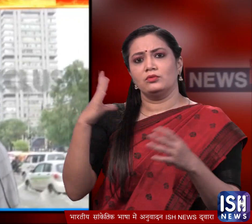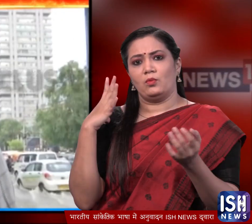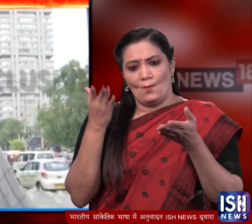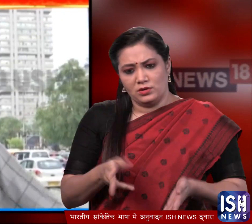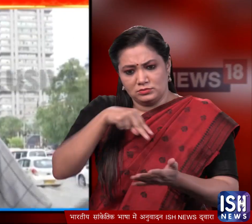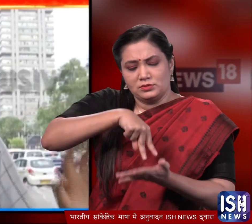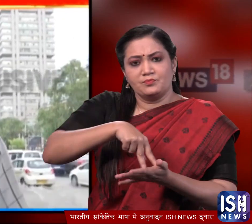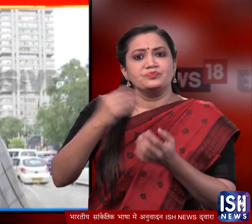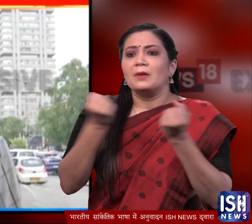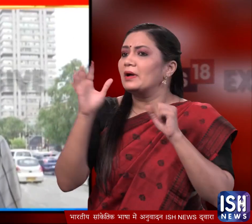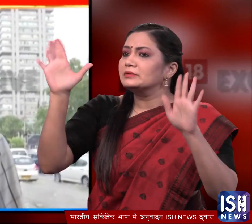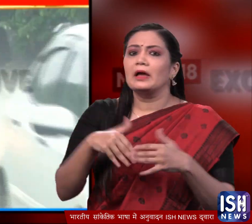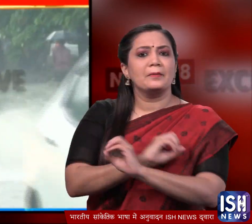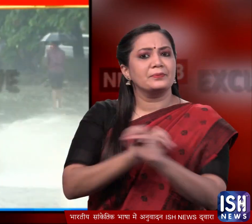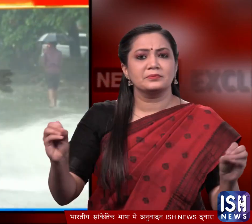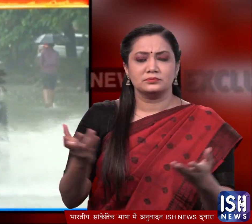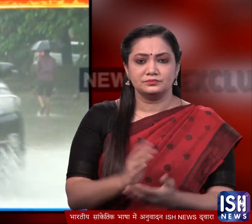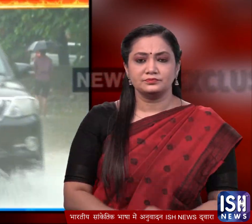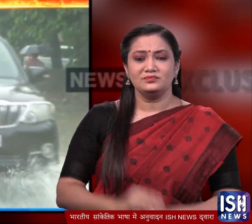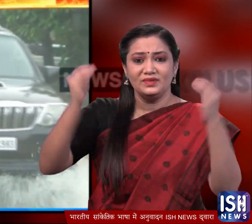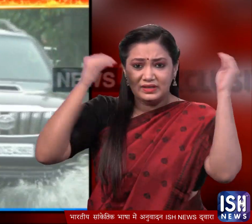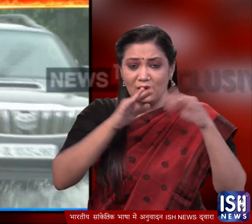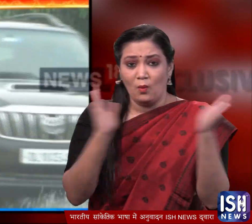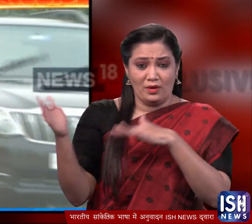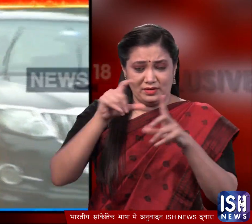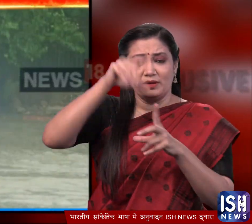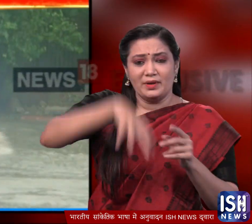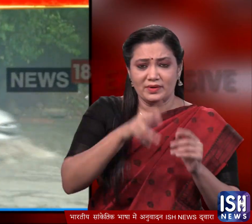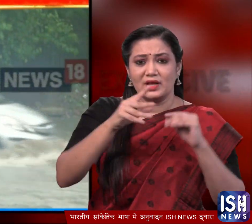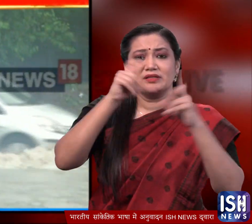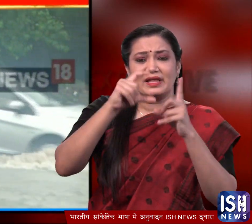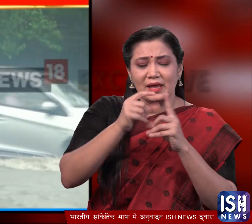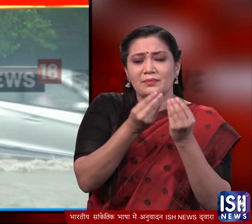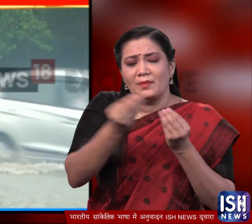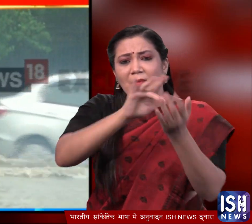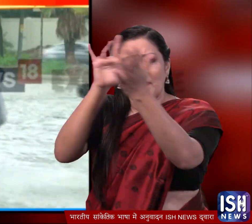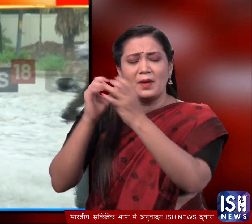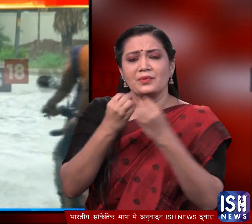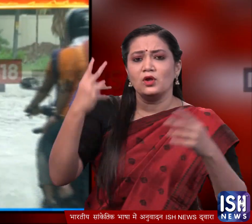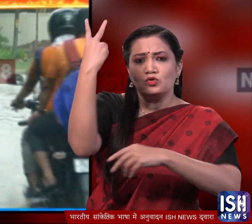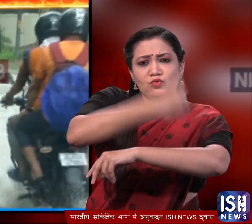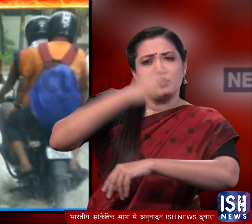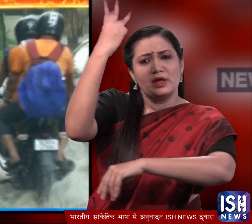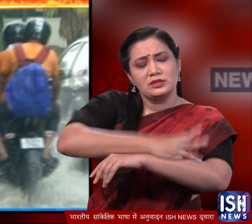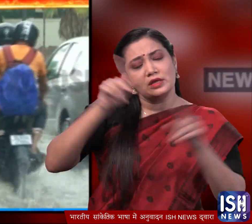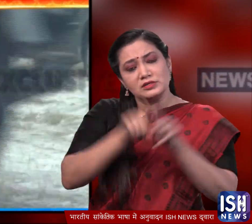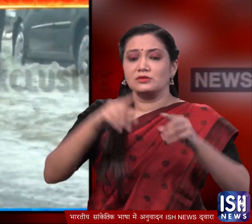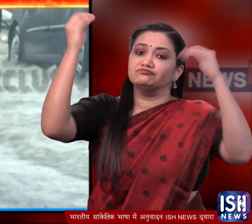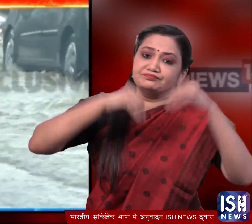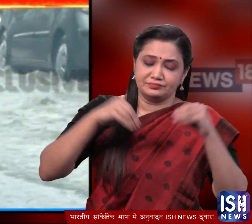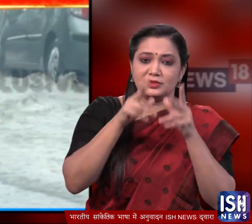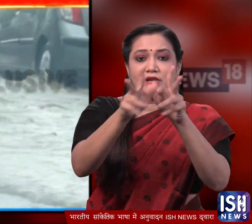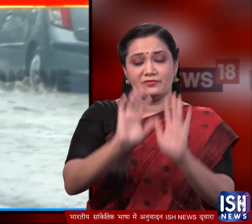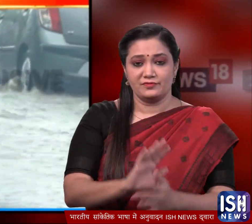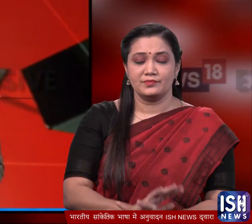खड़े, बस की समस्या हो रही है इतनी। मौसम विभाग ने दिल्ली एनसीआर समेत कुछ राज्यों में अगले 2-3 दिन तक ऐसे ही बारिश होने की